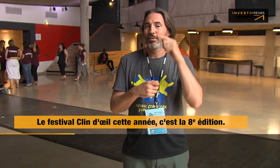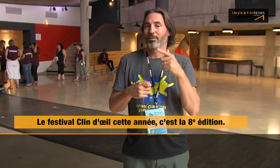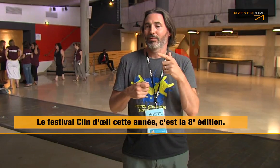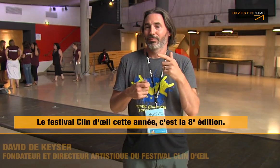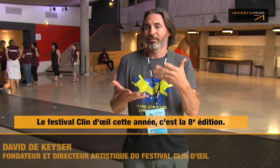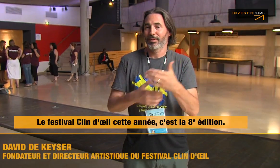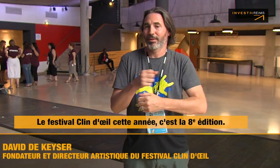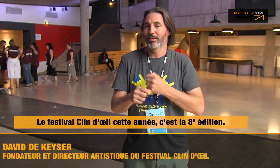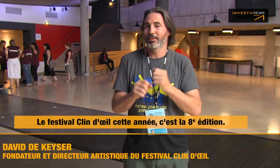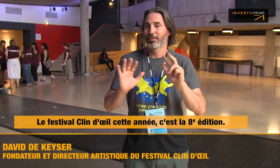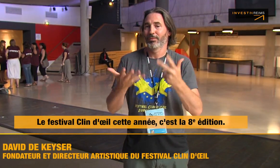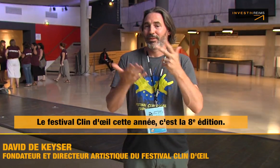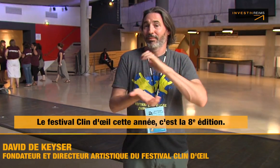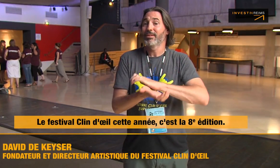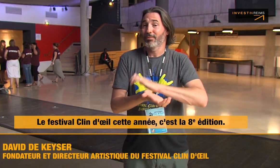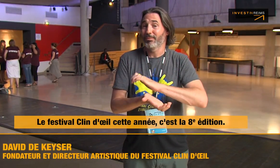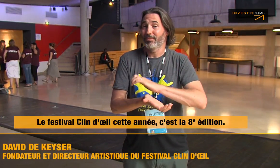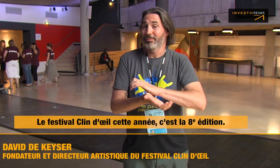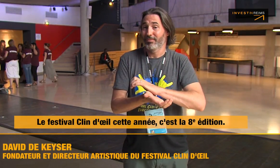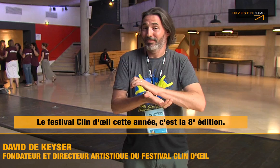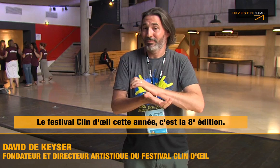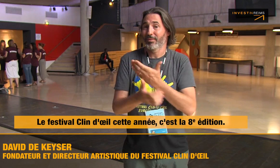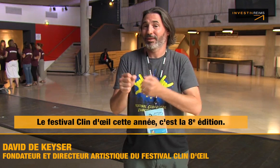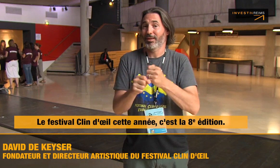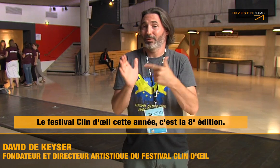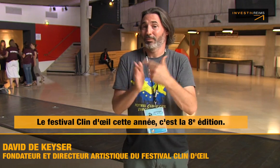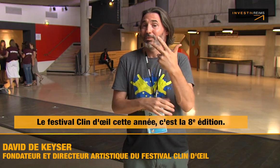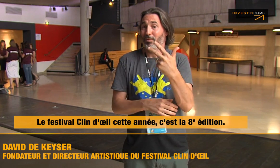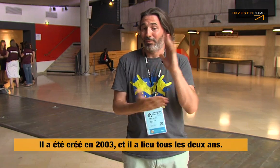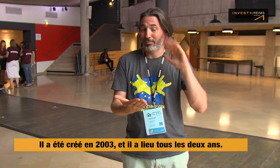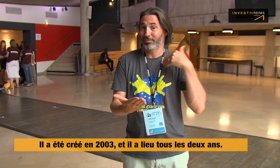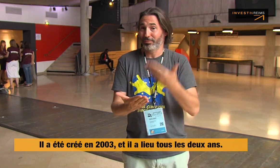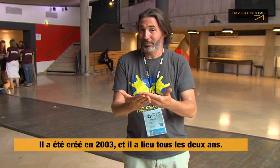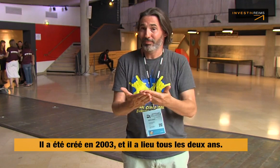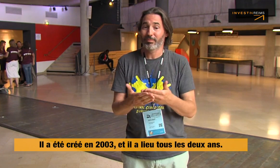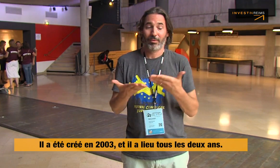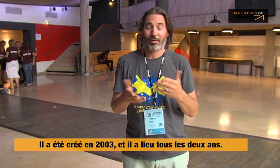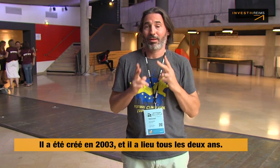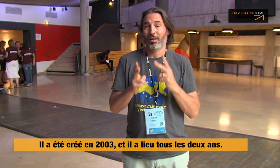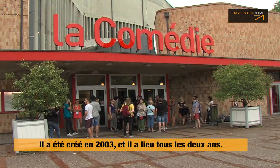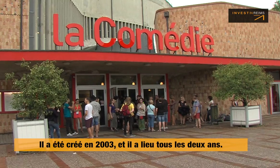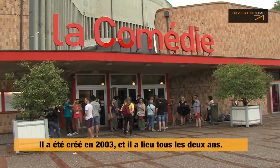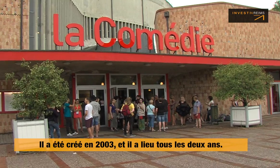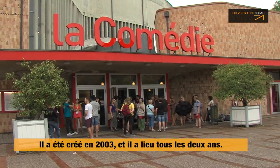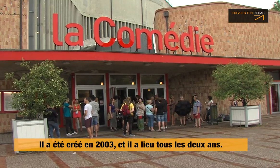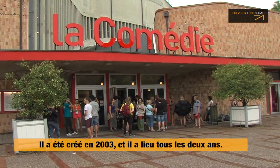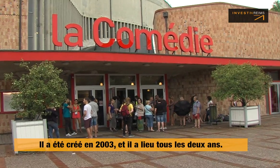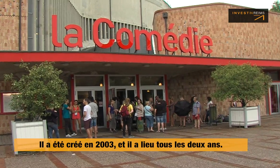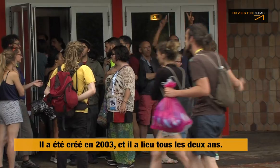Le festival Clin d'œil cette année, c'est sa huitième édition. Il a été créé en 2003 et il a eu lieu tous les deux ans jusqu